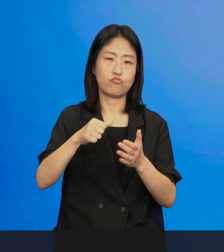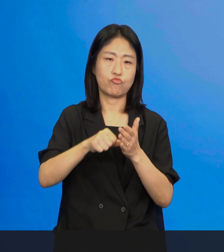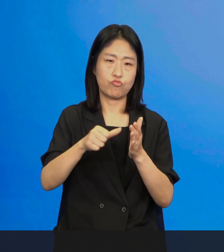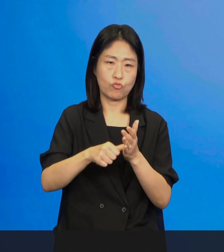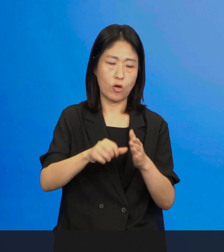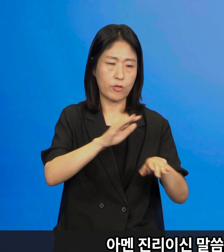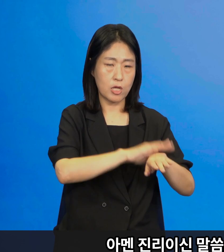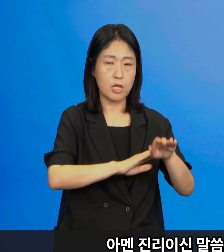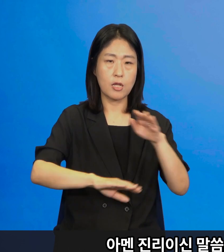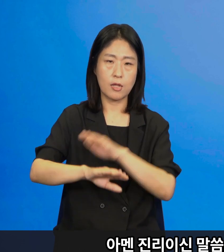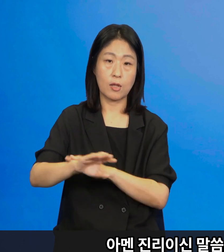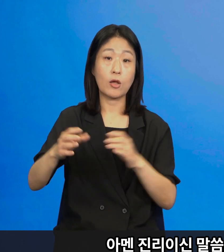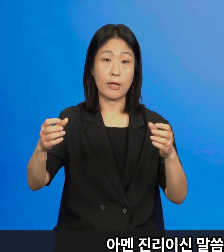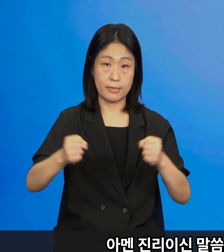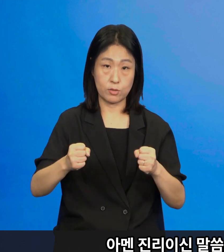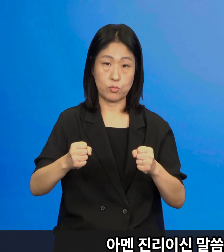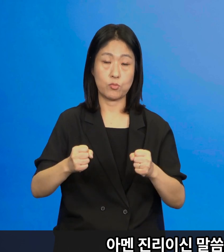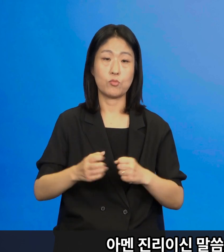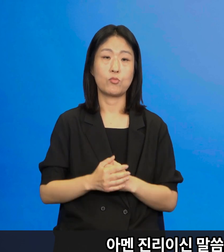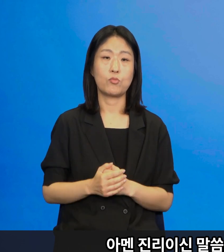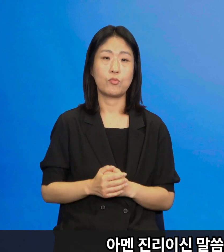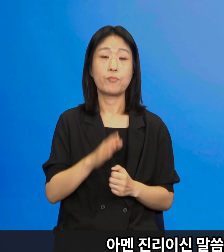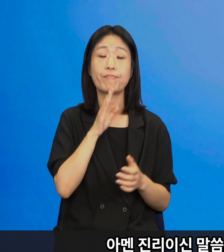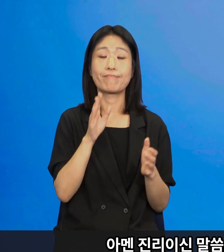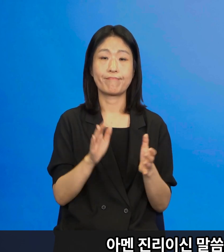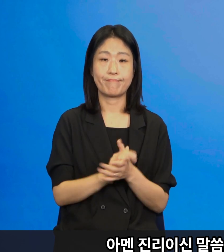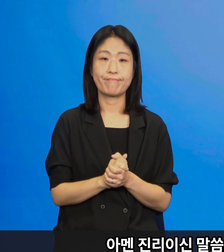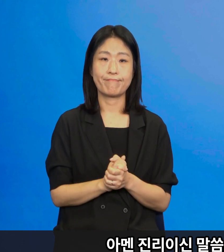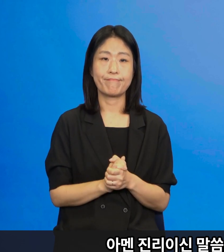좌우에 가지고. 아멘.